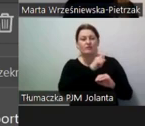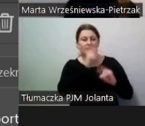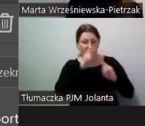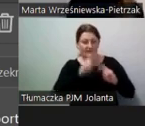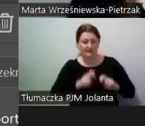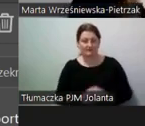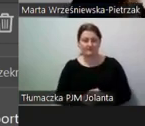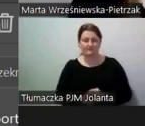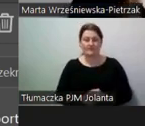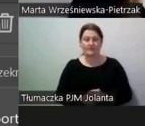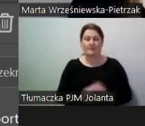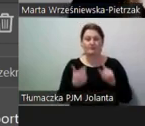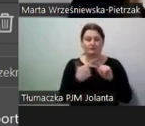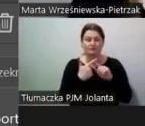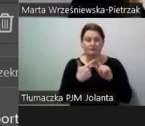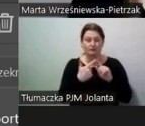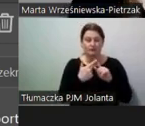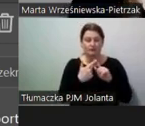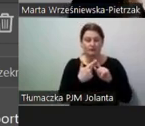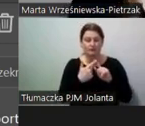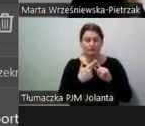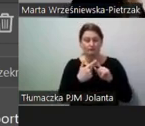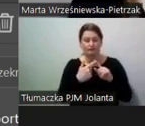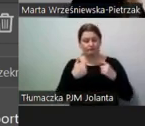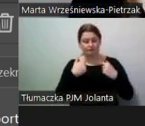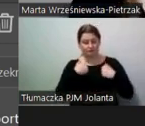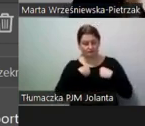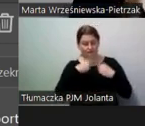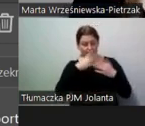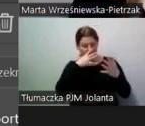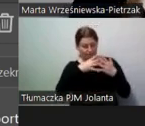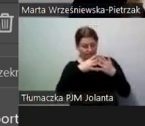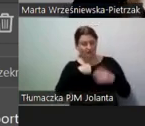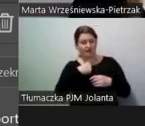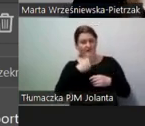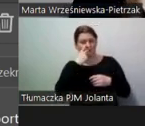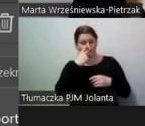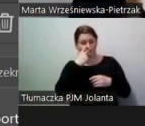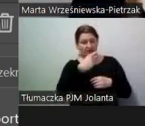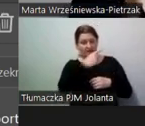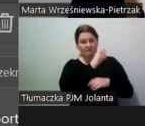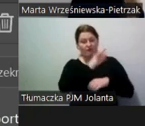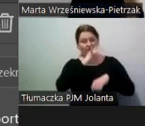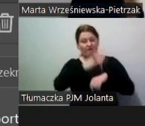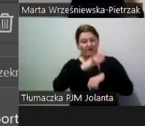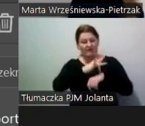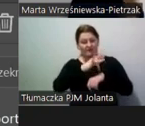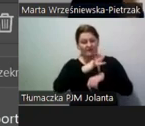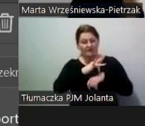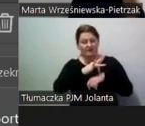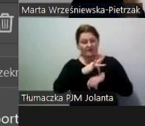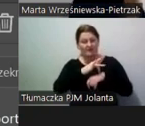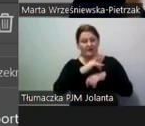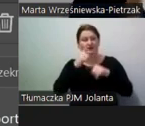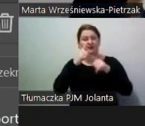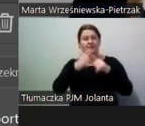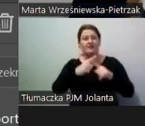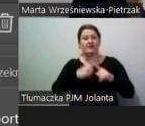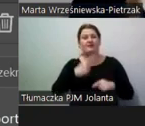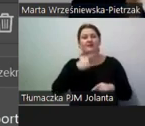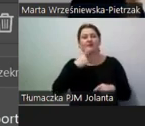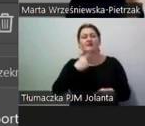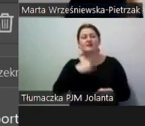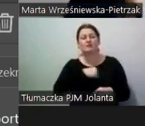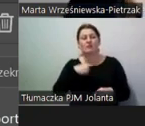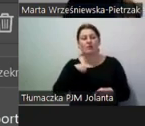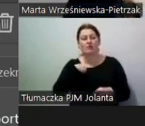drugie, diagnosta widzi, jak wypadł uczeń bądź uczennica w teście z języka polskiego